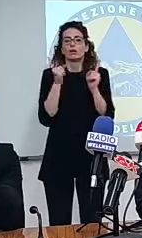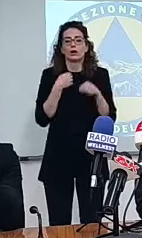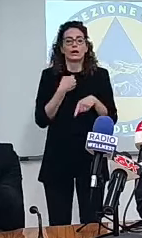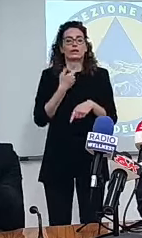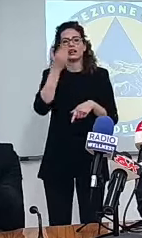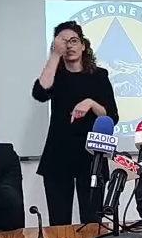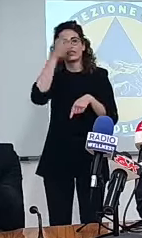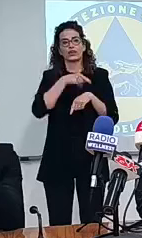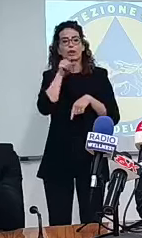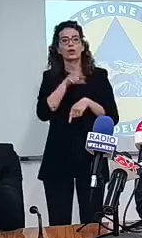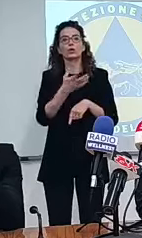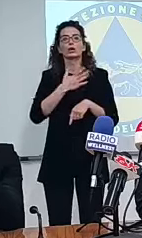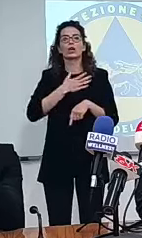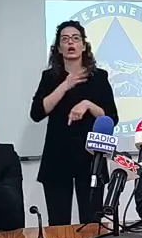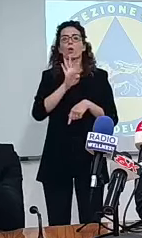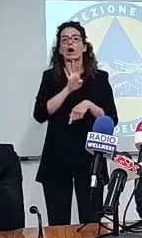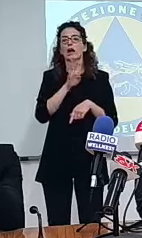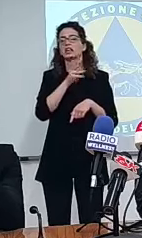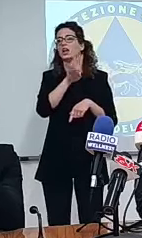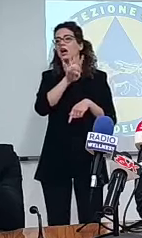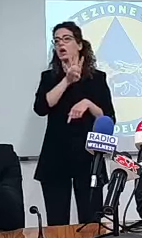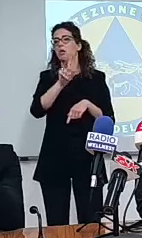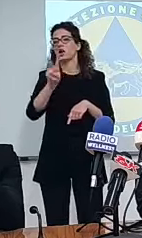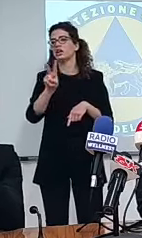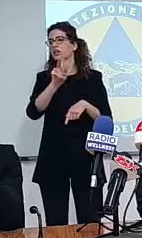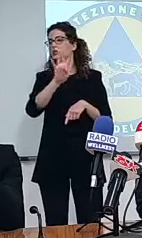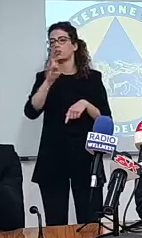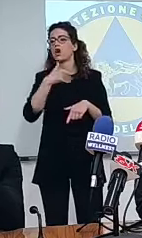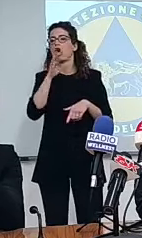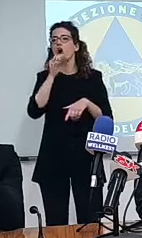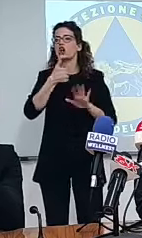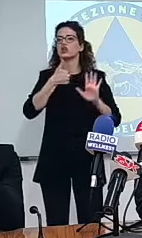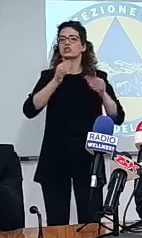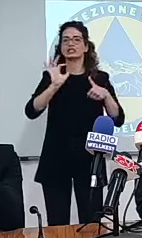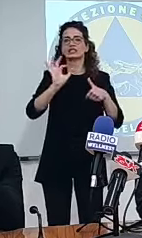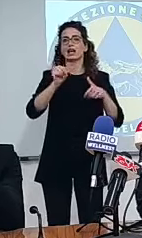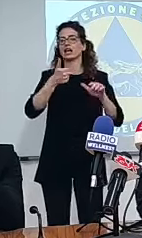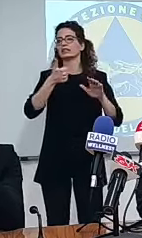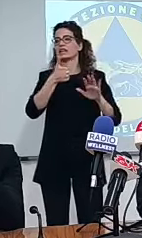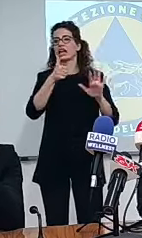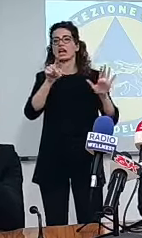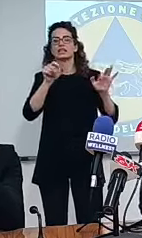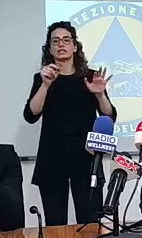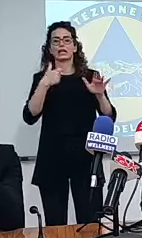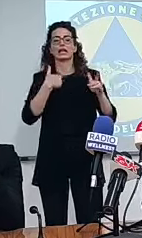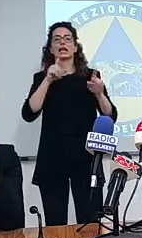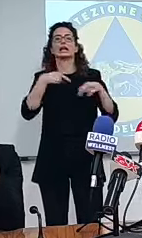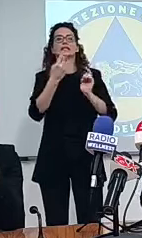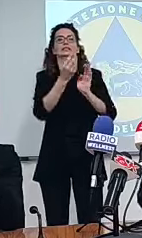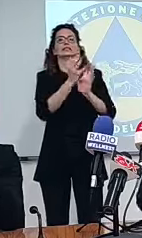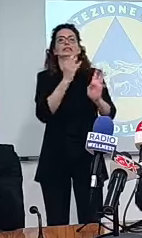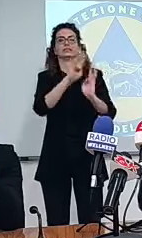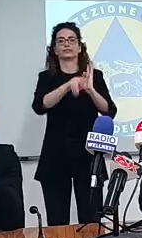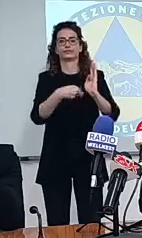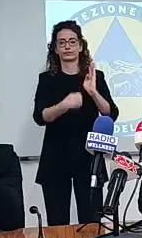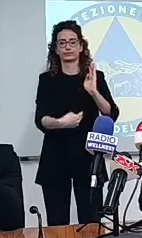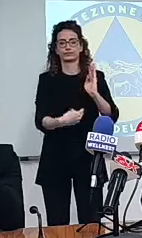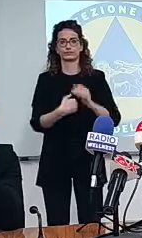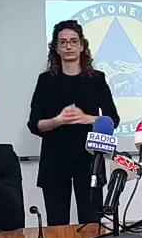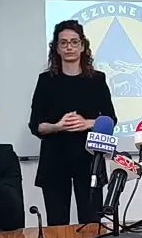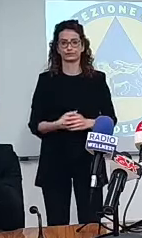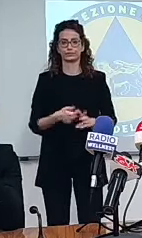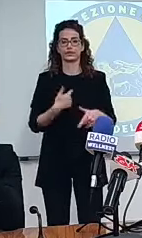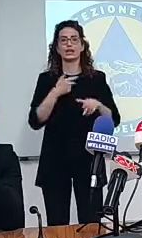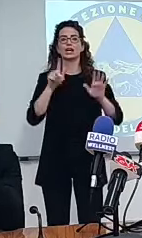anni, 41, 42 o quello che è, o ne hai 60, 70 e devi ancora vaccinarti, rischi di finire in coda.